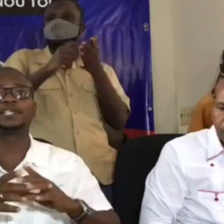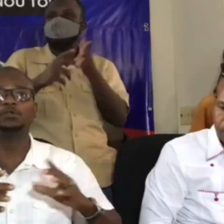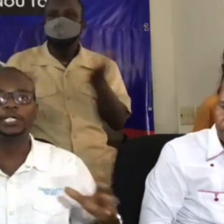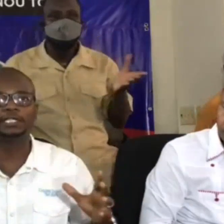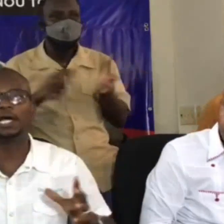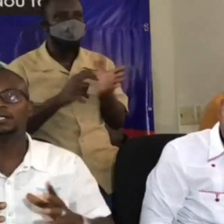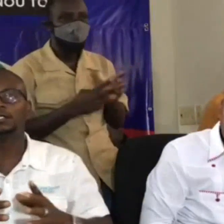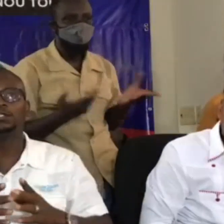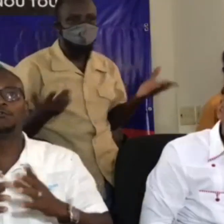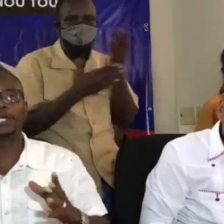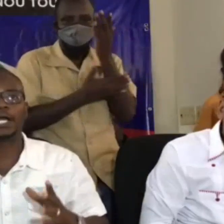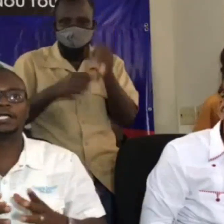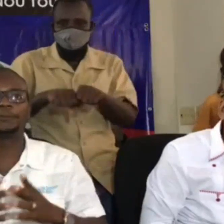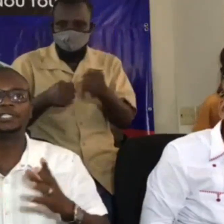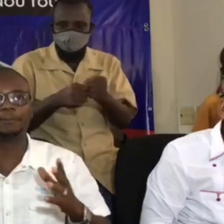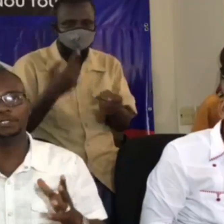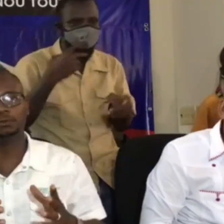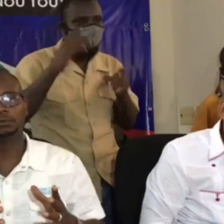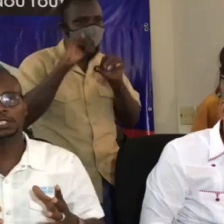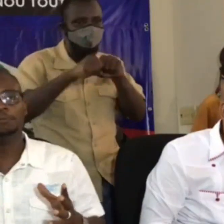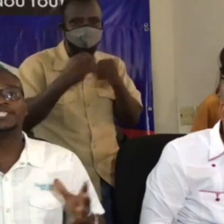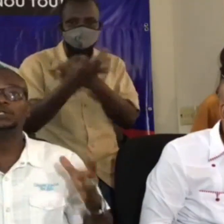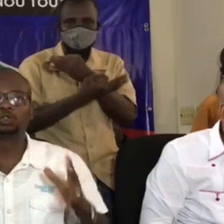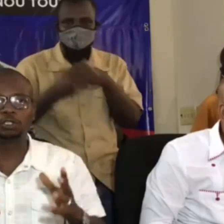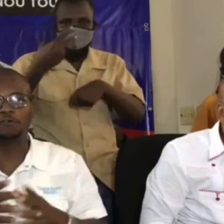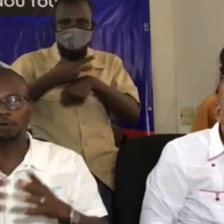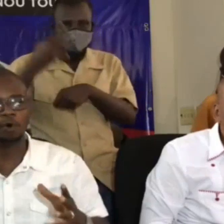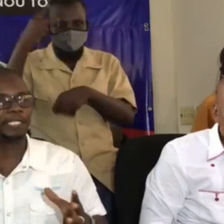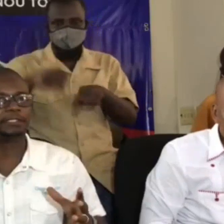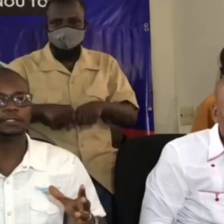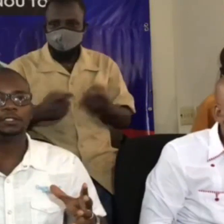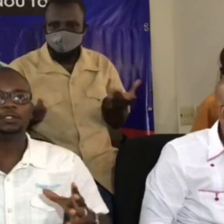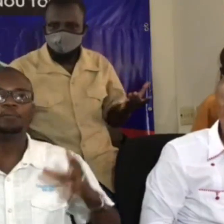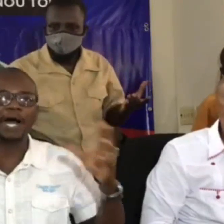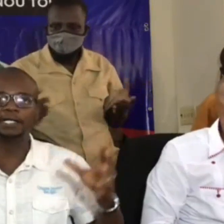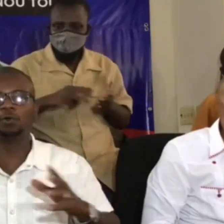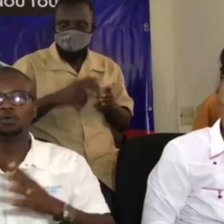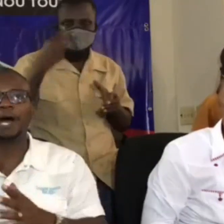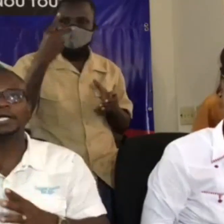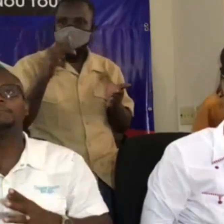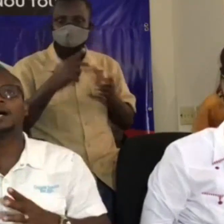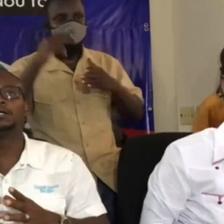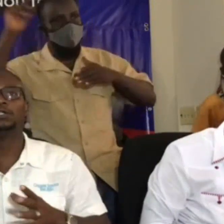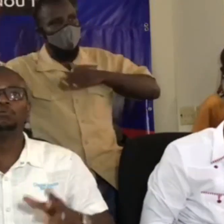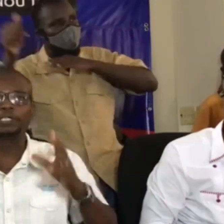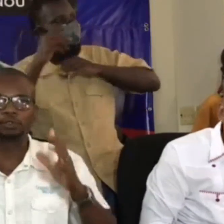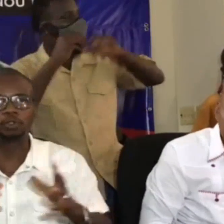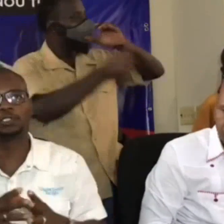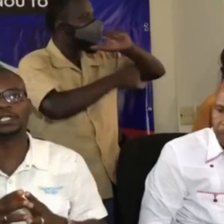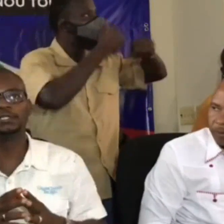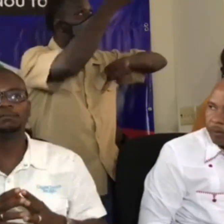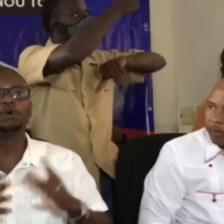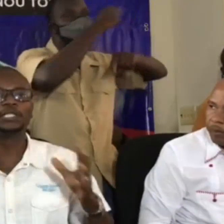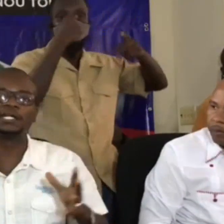puis après ça, nous restons là, nous faisons carré à kidnapper. Mais si nous tous levons vos matin, nous barrons en haut, nous barrons en bas, nous bloquons